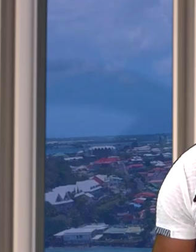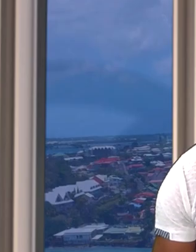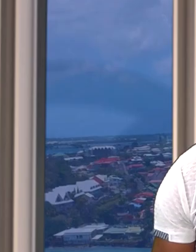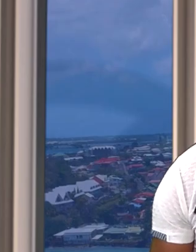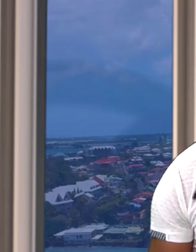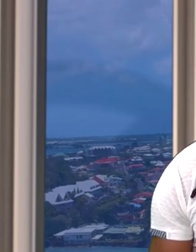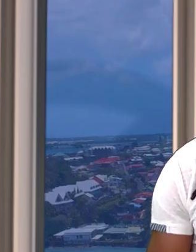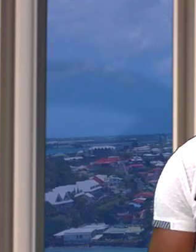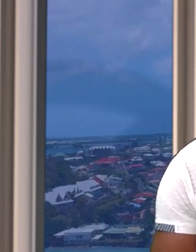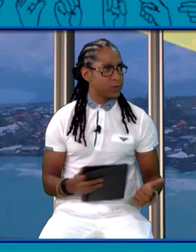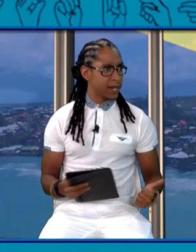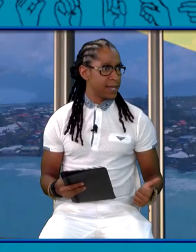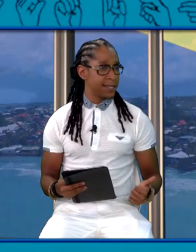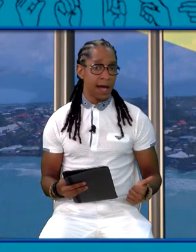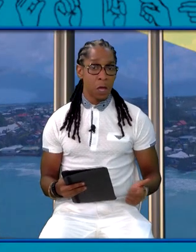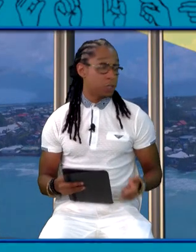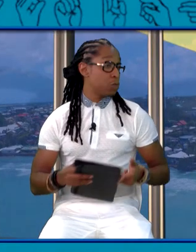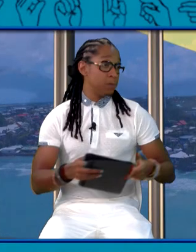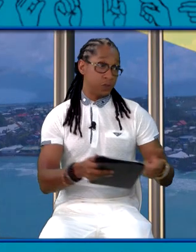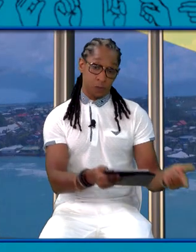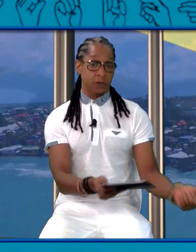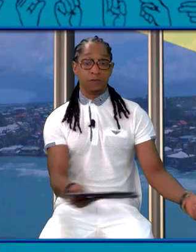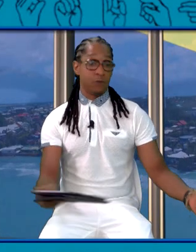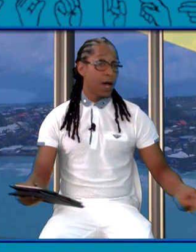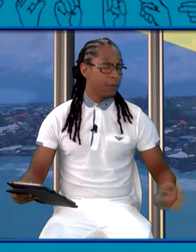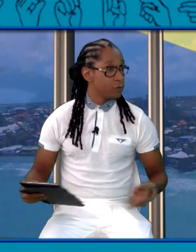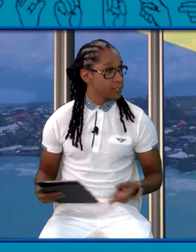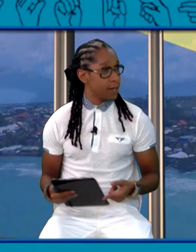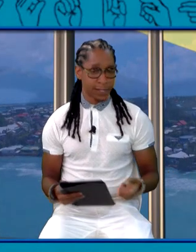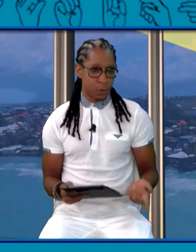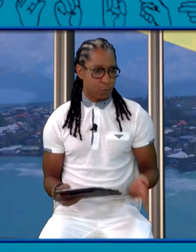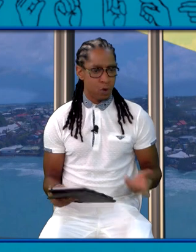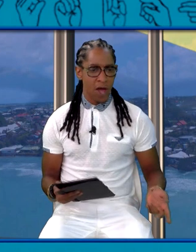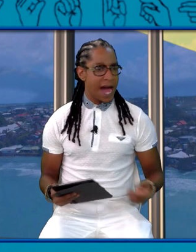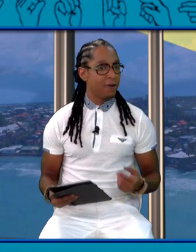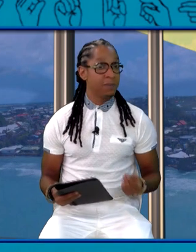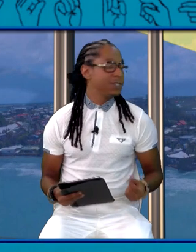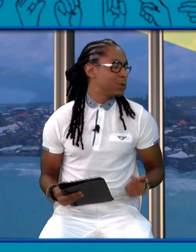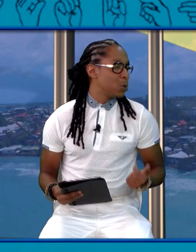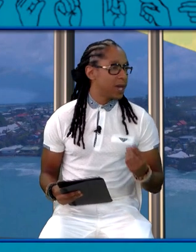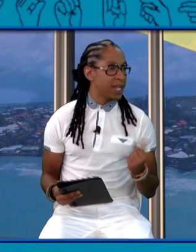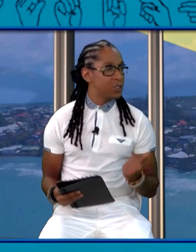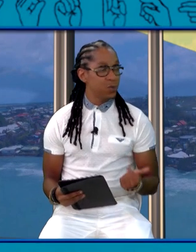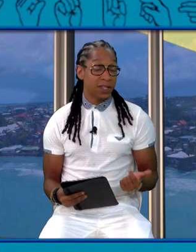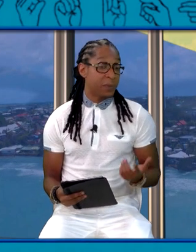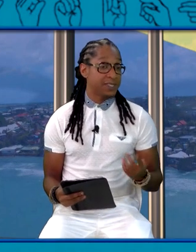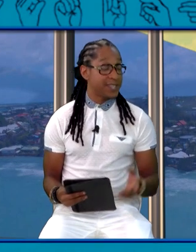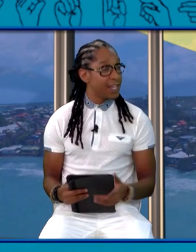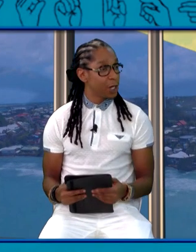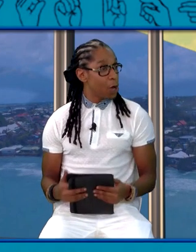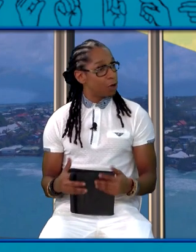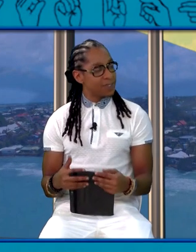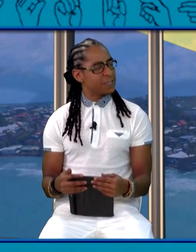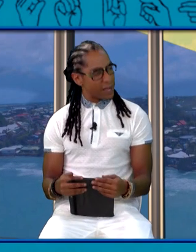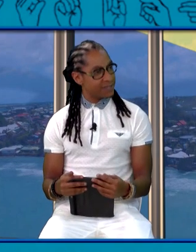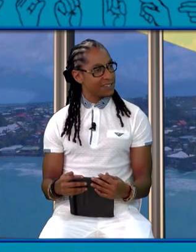gratuitement ? Est-ce qu'il y a des sites consacrés à ça ? Est-ce que même si on vient vous voir, vous, au Serac, est-ce qu'on peut avoir des petits cours gratuits, un apprentissage